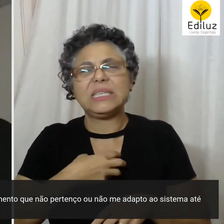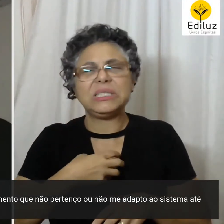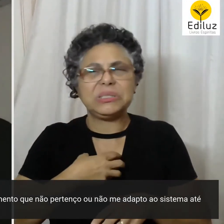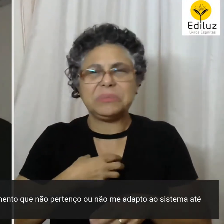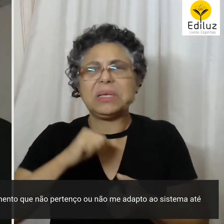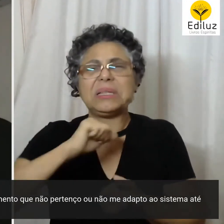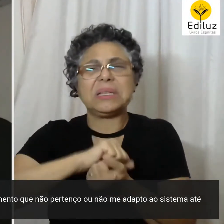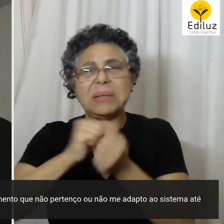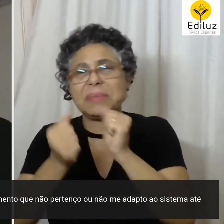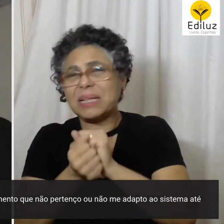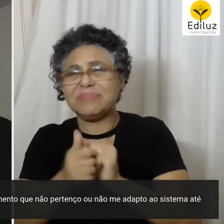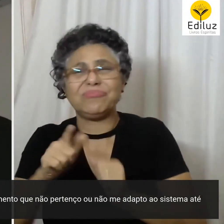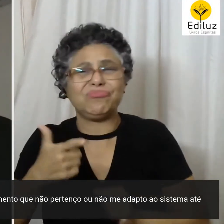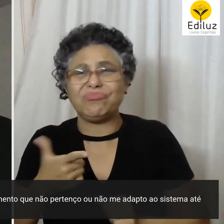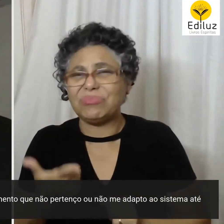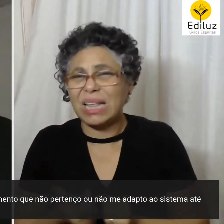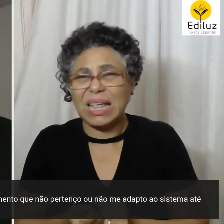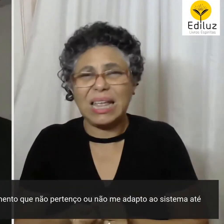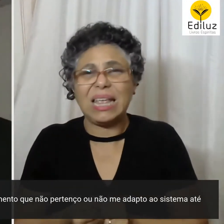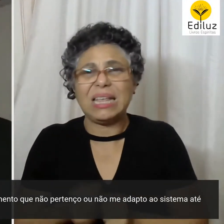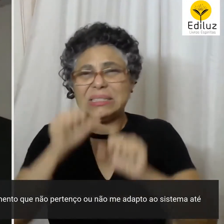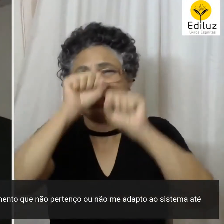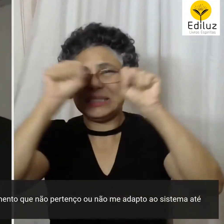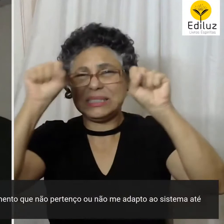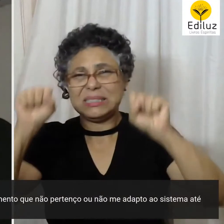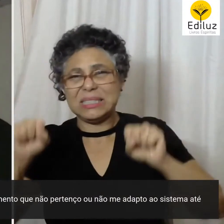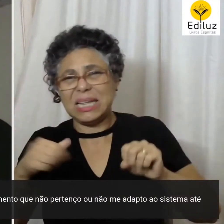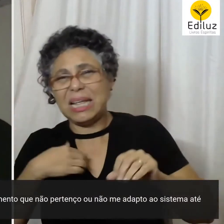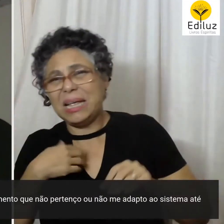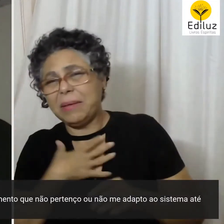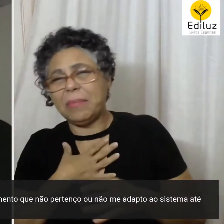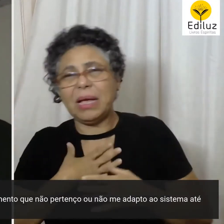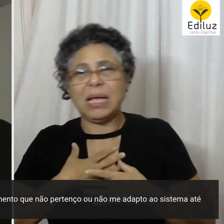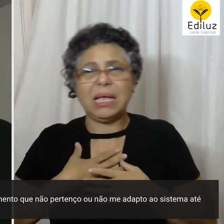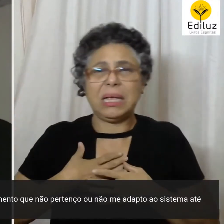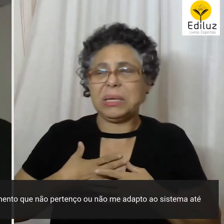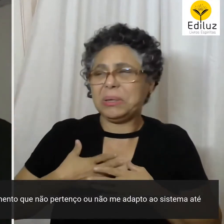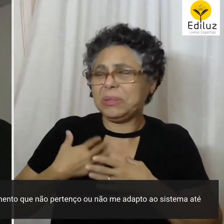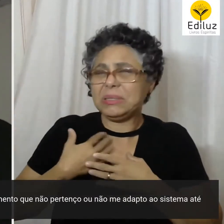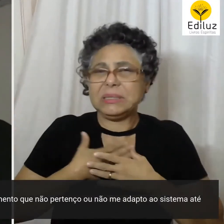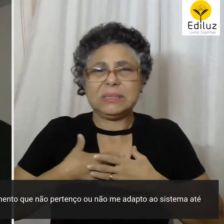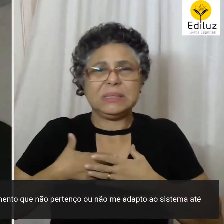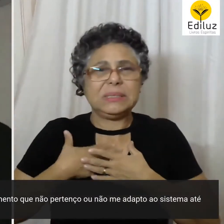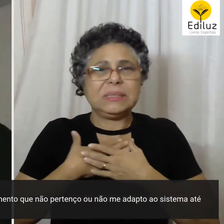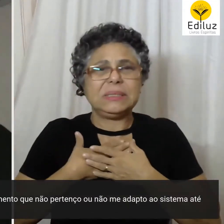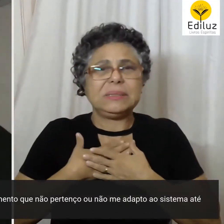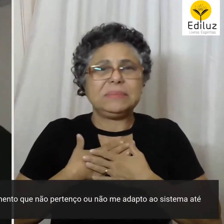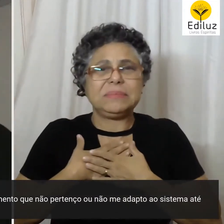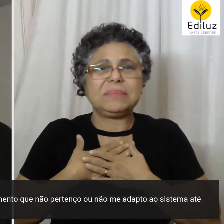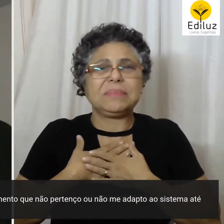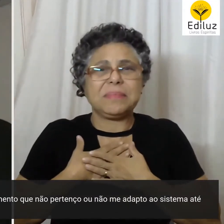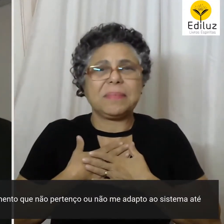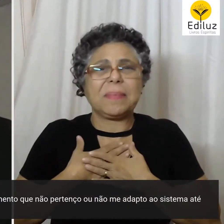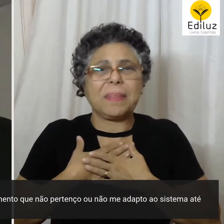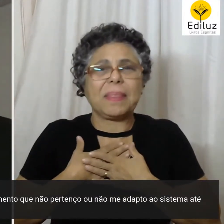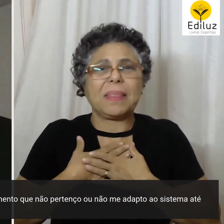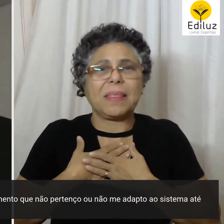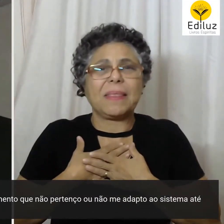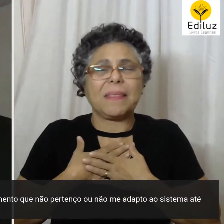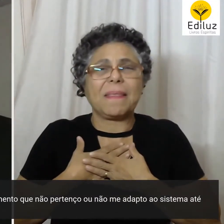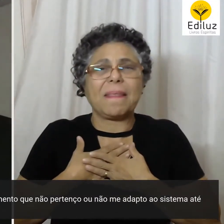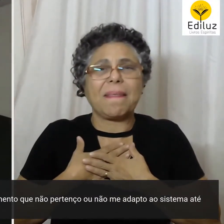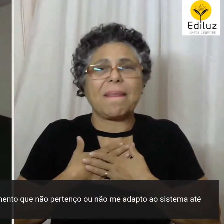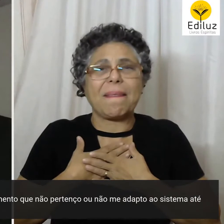ao sistema, até sou isolado, me responda quem